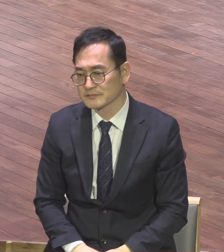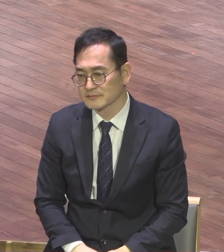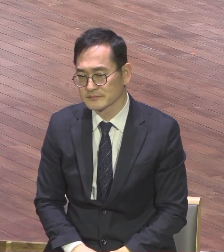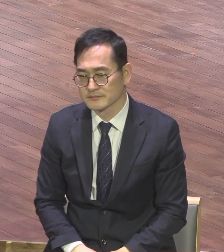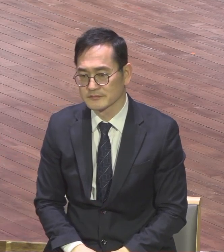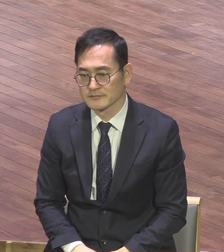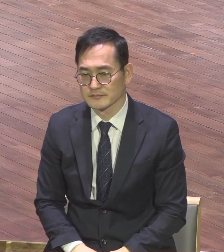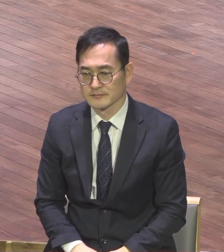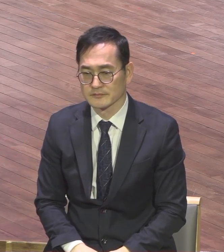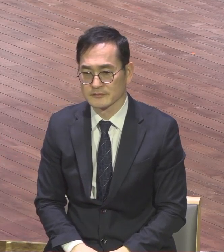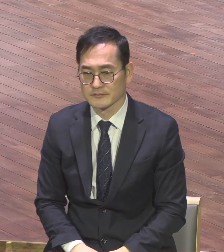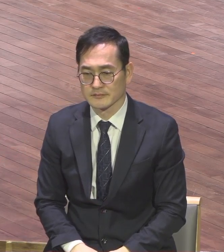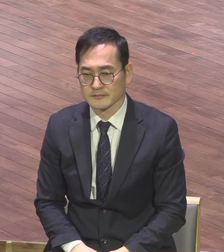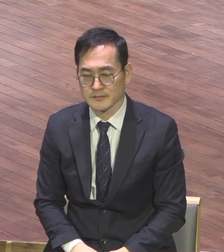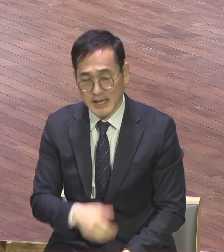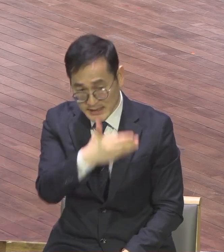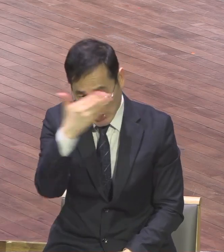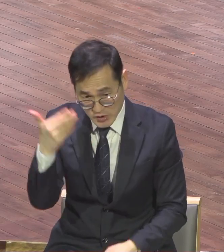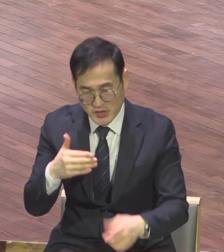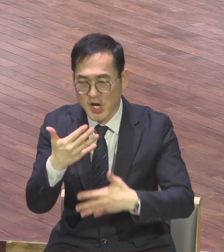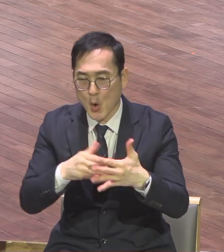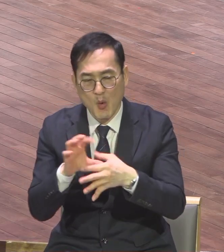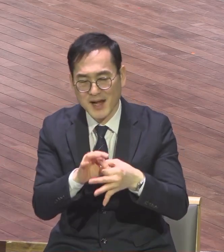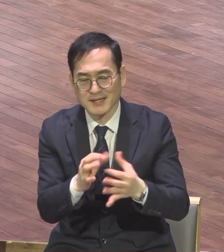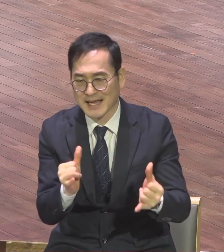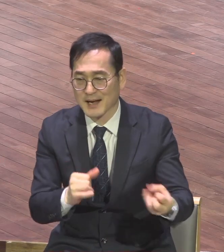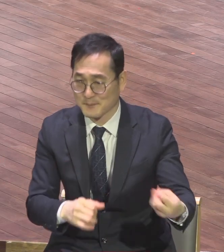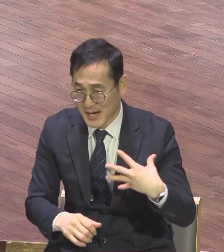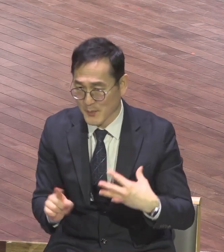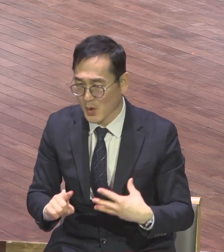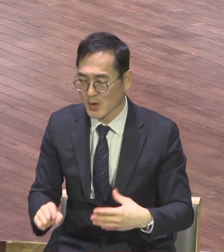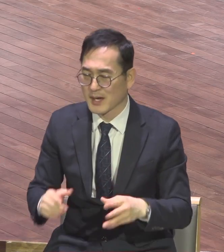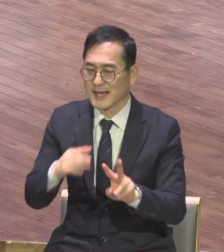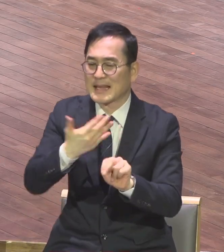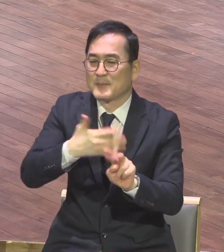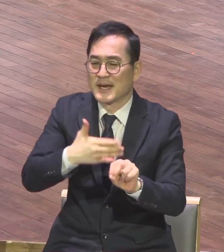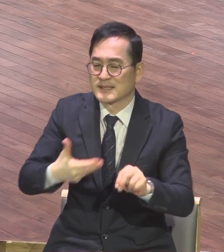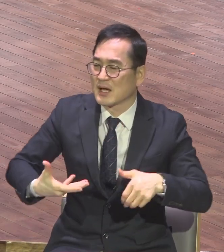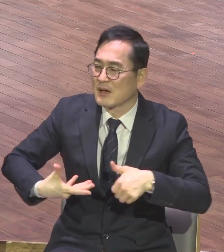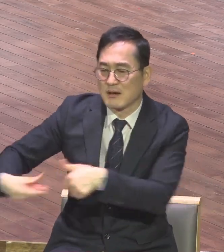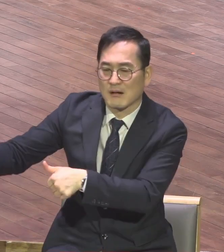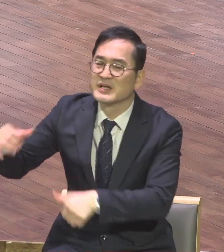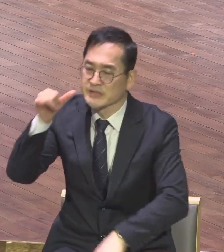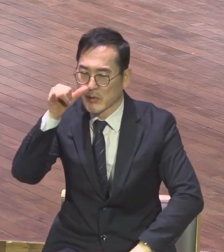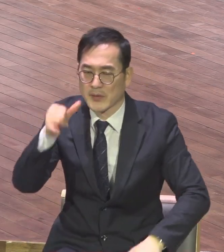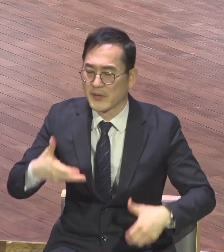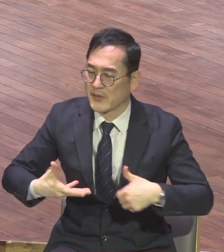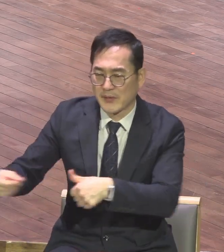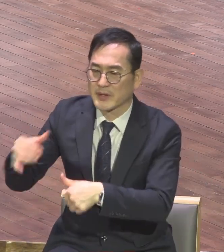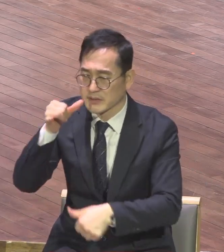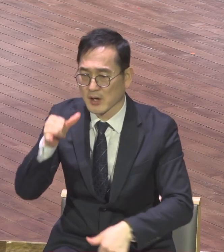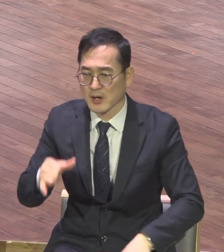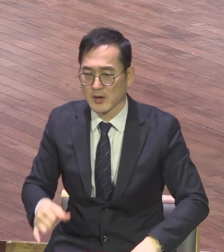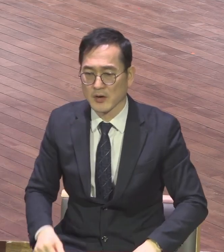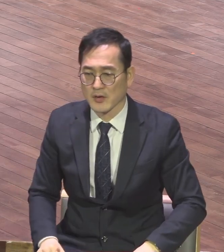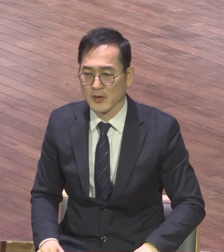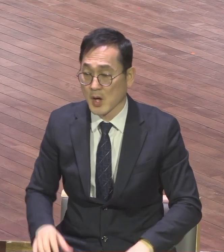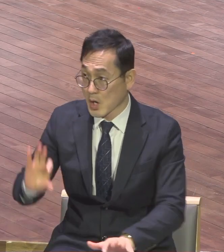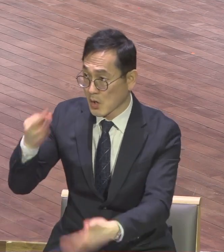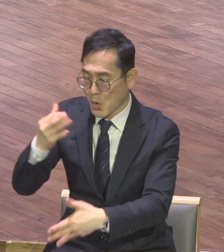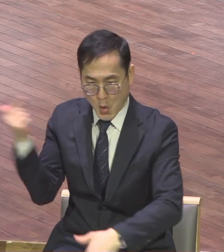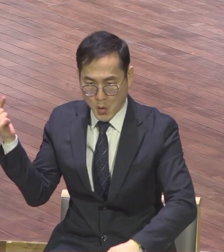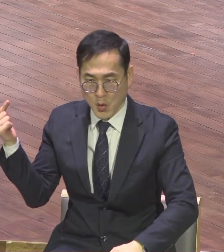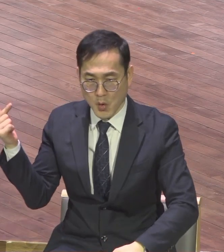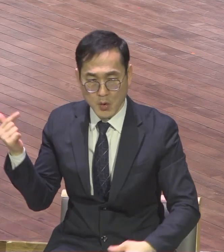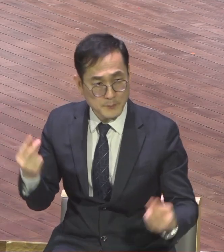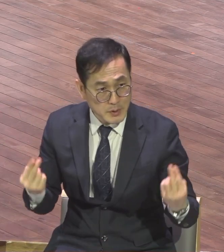저희 교회 청년들 이야기를 들어보니까 넷플릭스에서 스카웃이 온대요. 섭외가 오는데 다른 회사보다 월등히 좋은